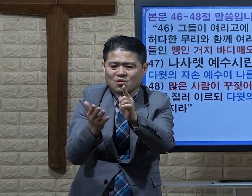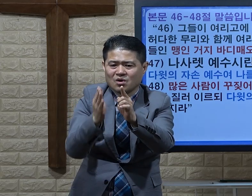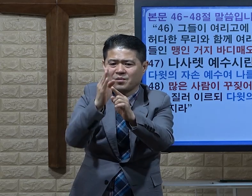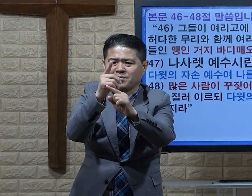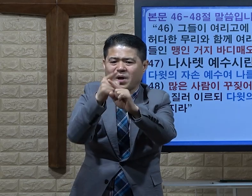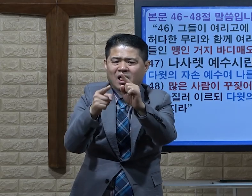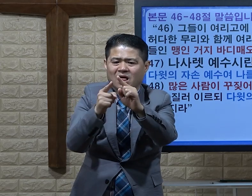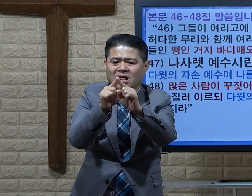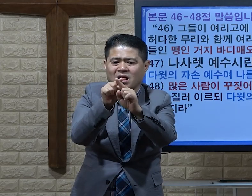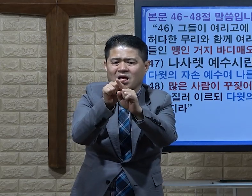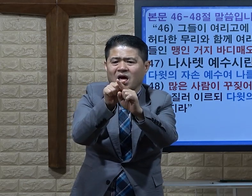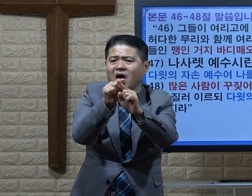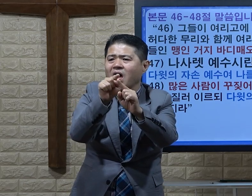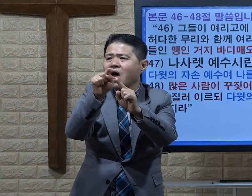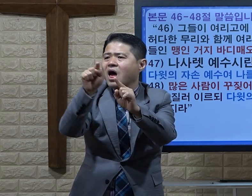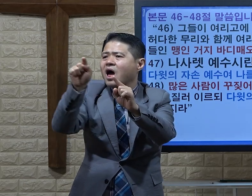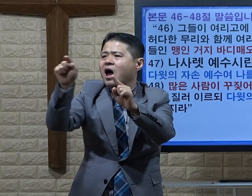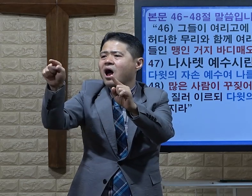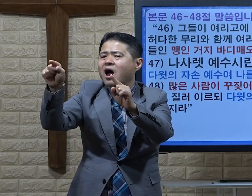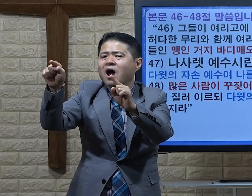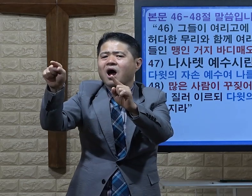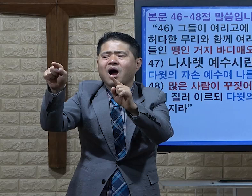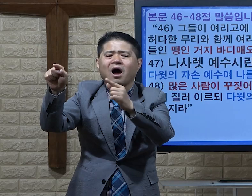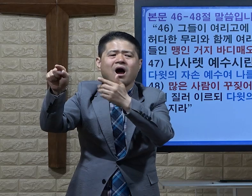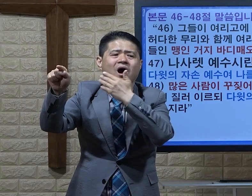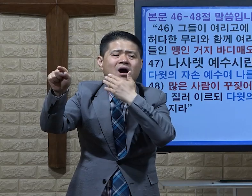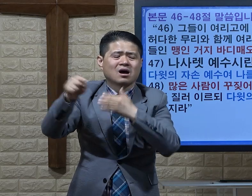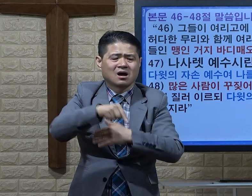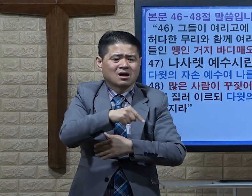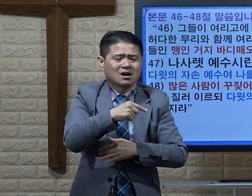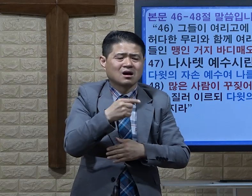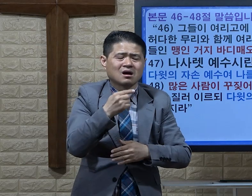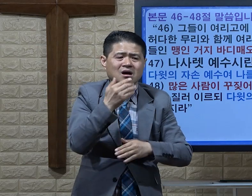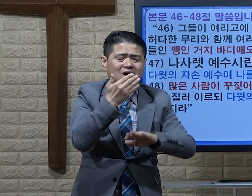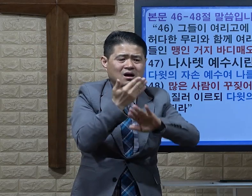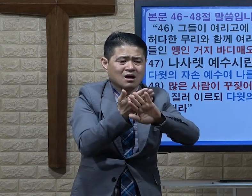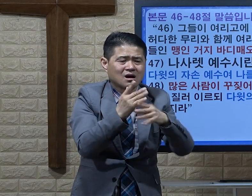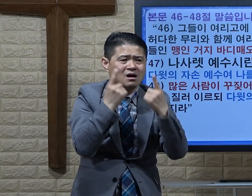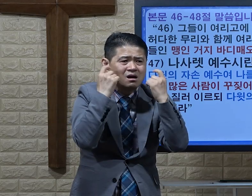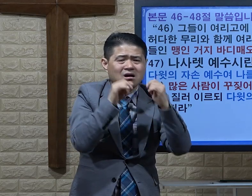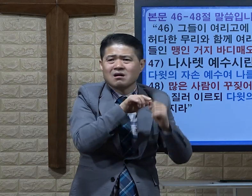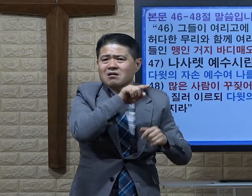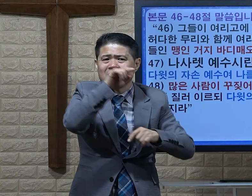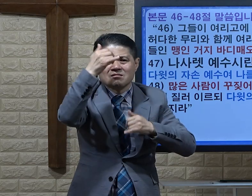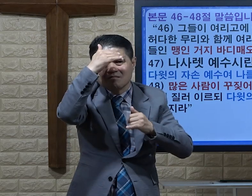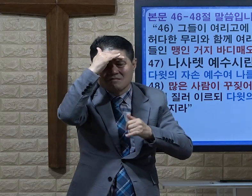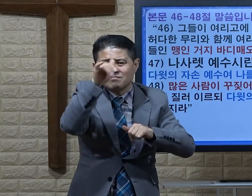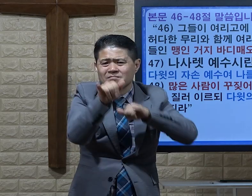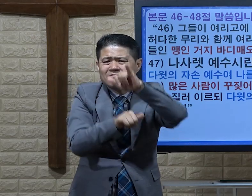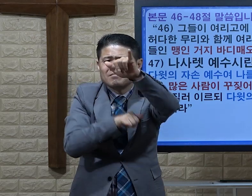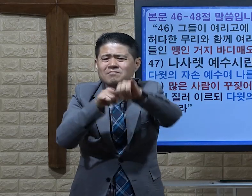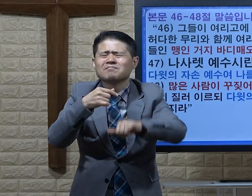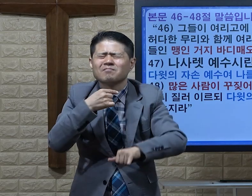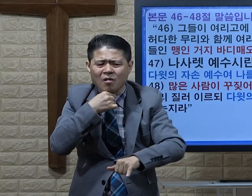그 예루살렘의 건너편에 아직도 있는 것을 확인할 수 있습니다. 사람들이